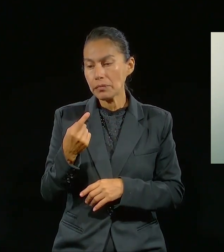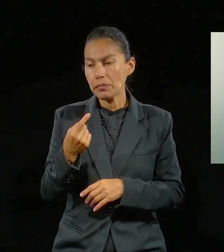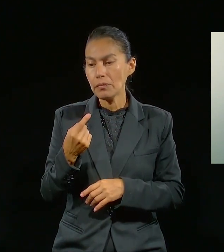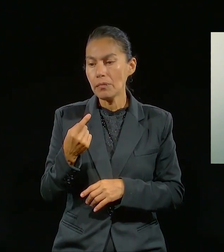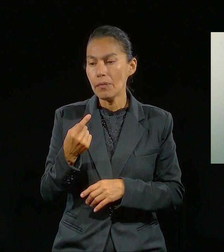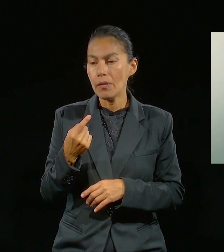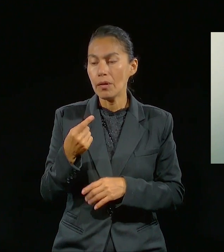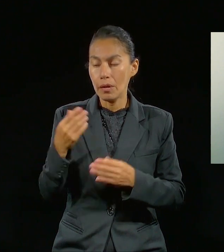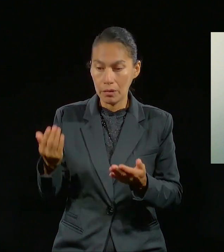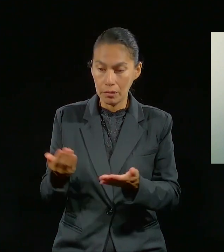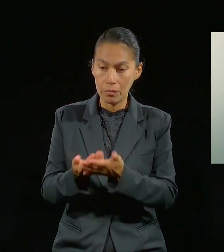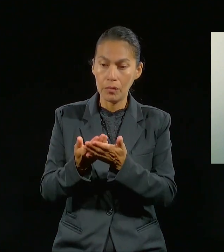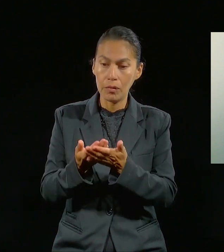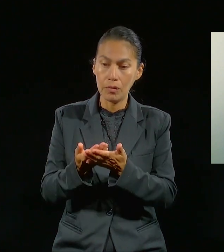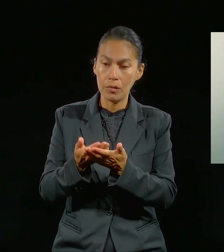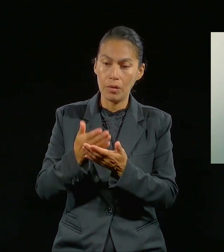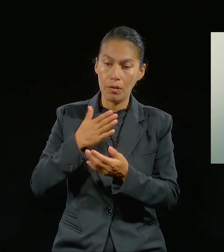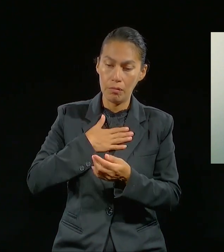somos 6,